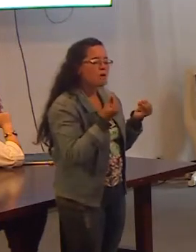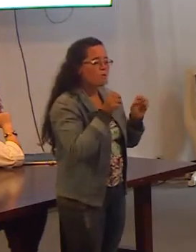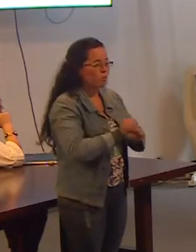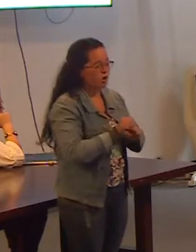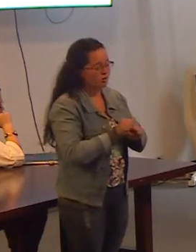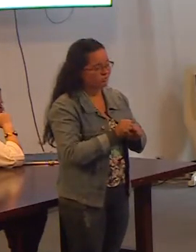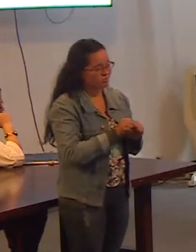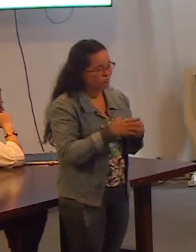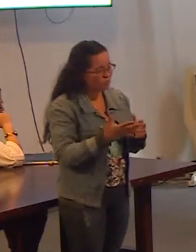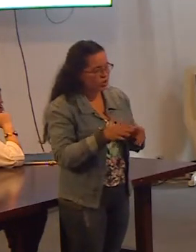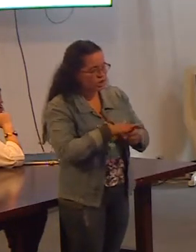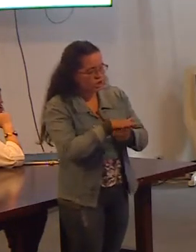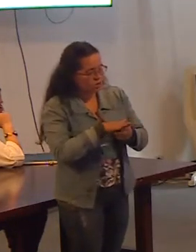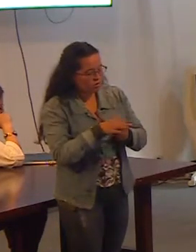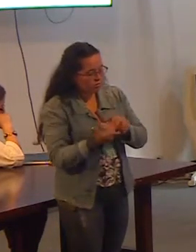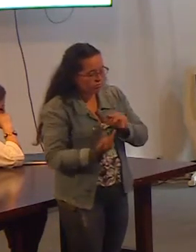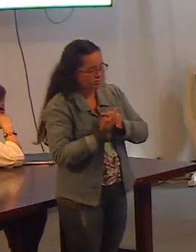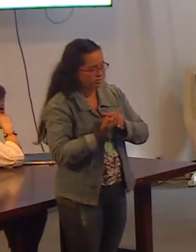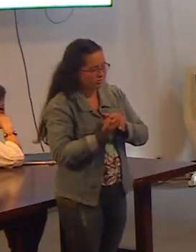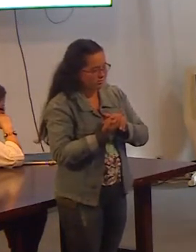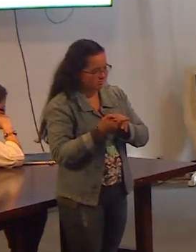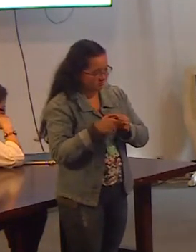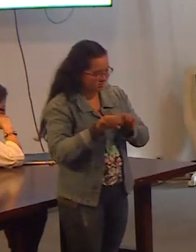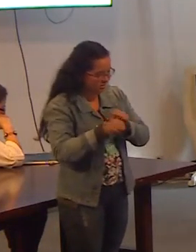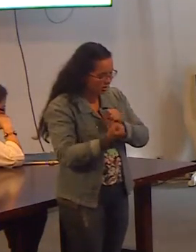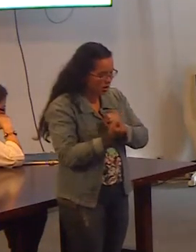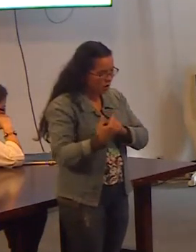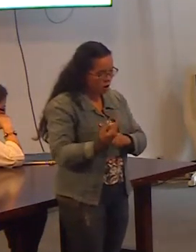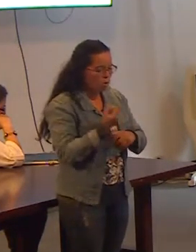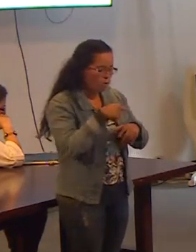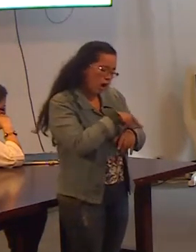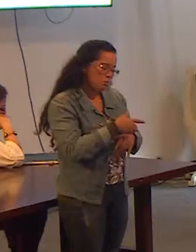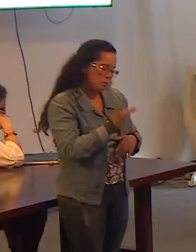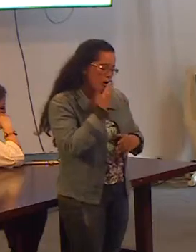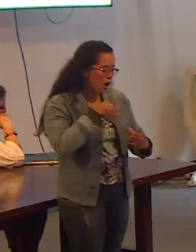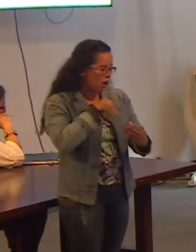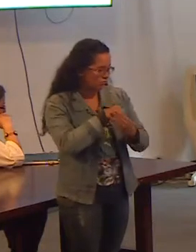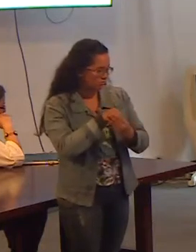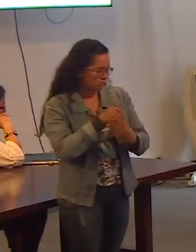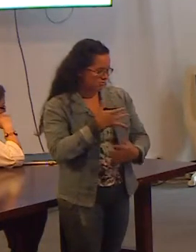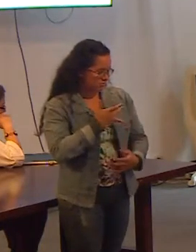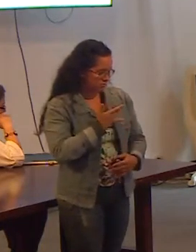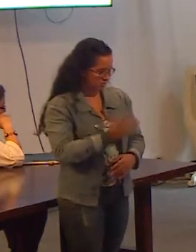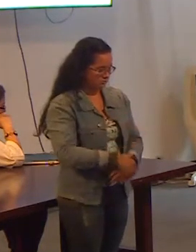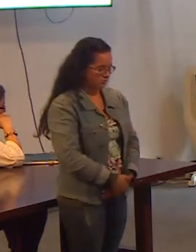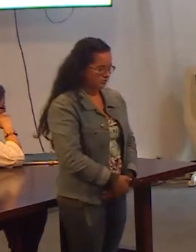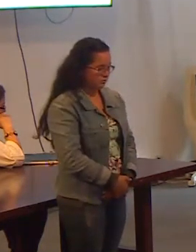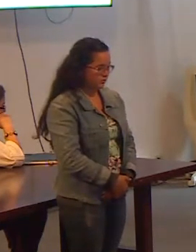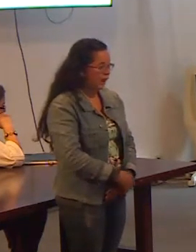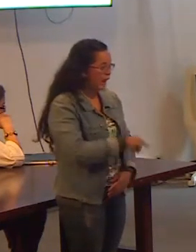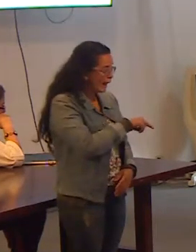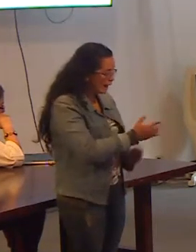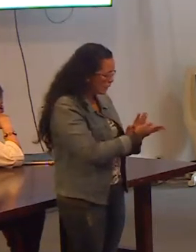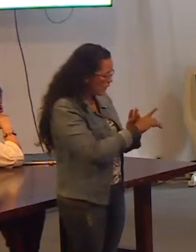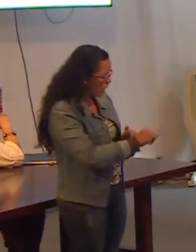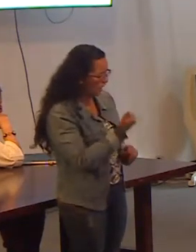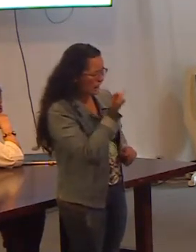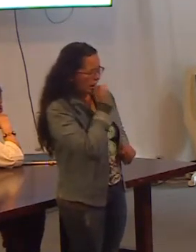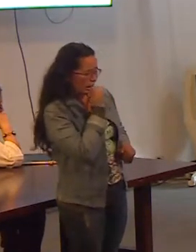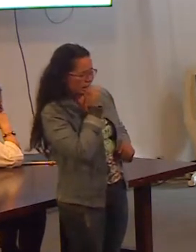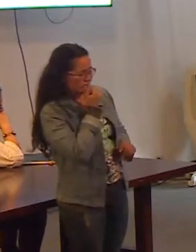el aula como pues mejor se sienta y pues según esas estrategias, si el estudiante comete algún error o